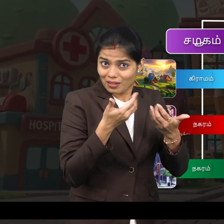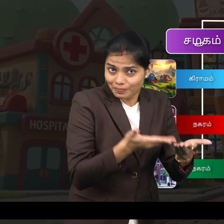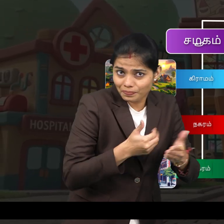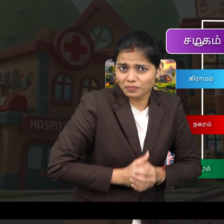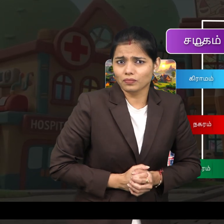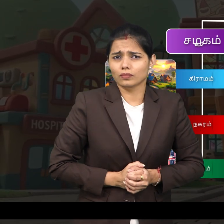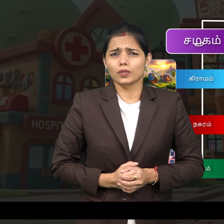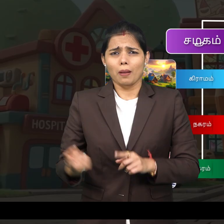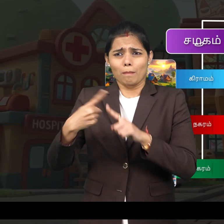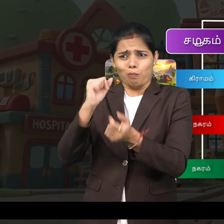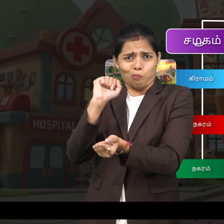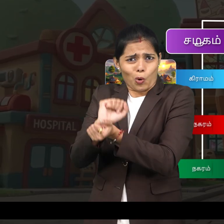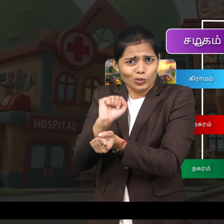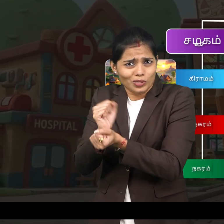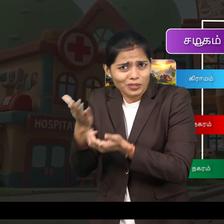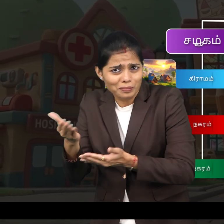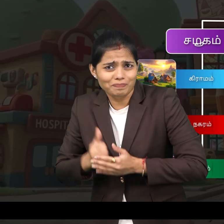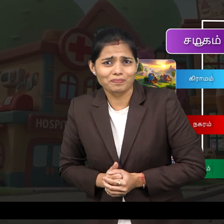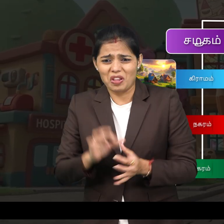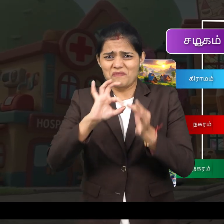சுகாதாரம், காவல்துறை,